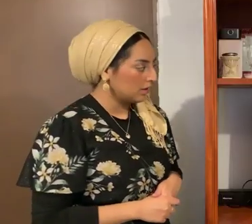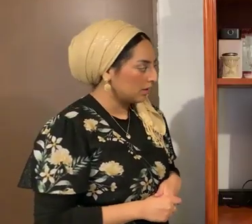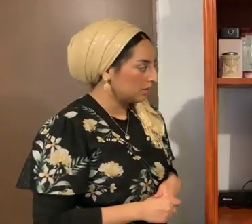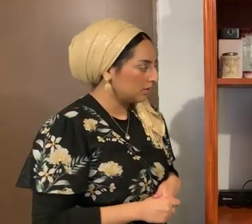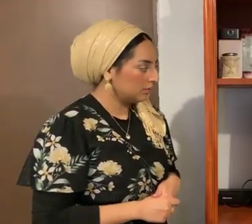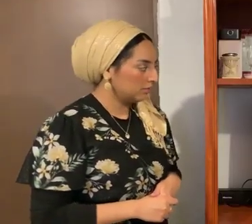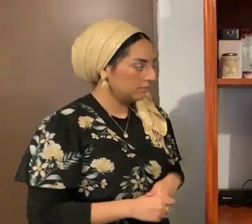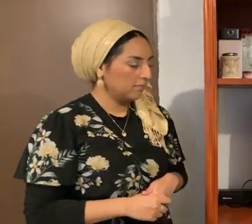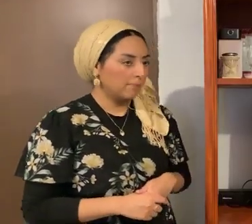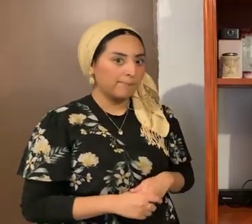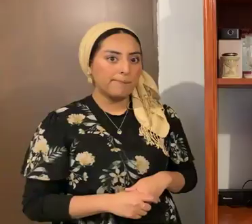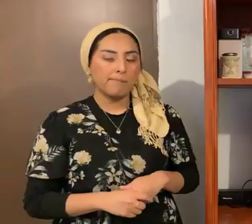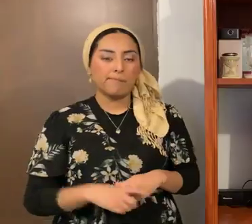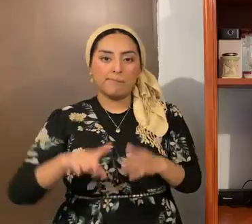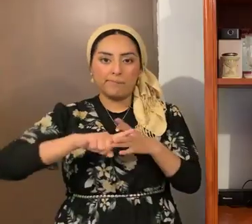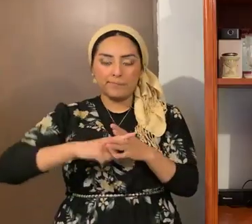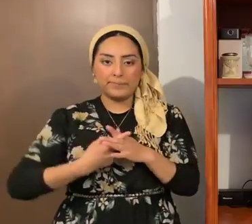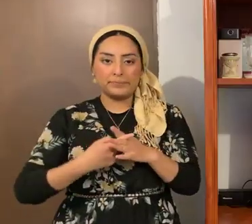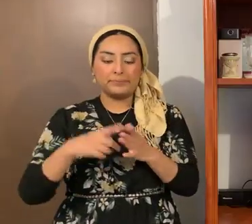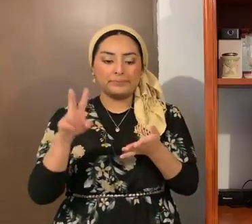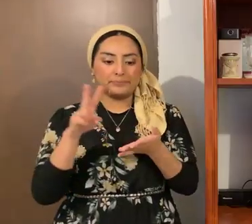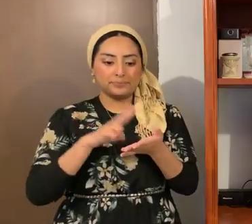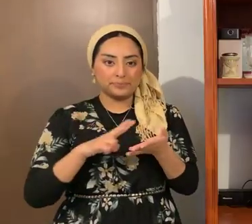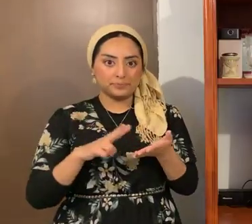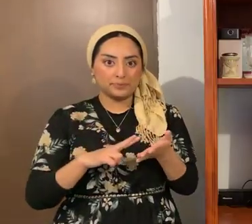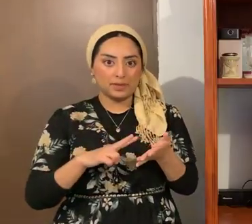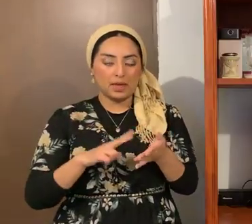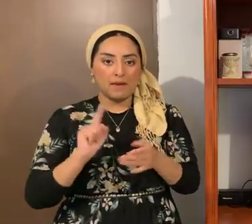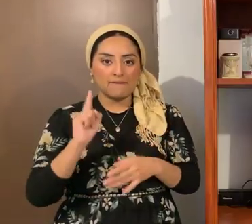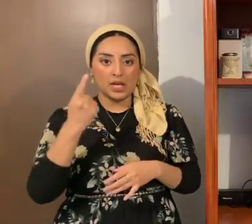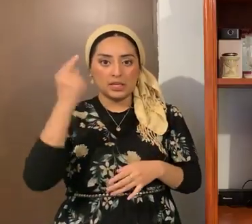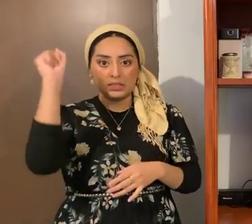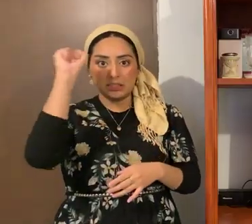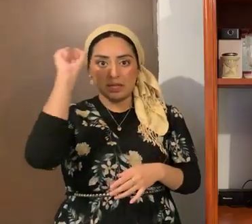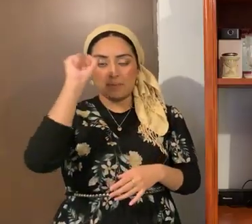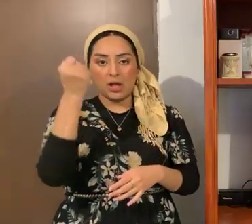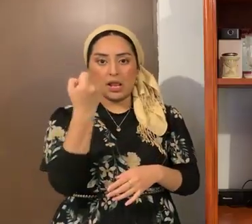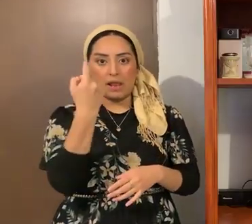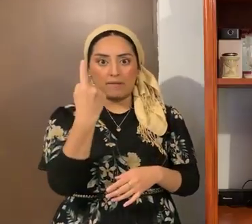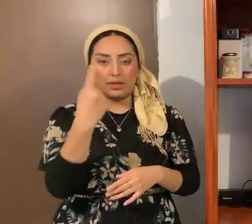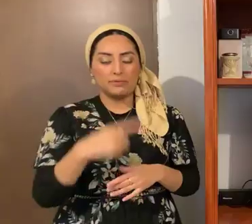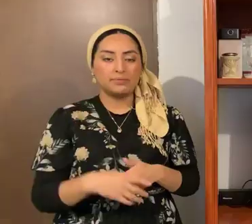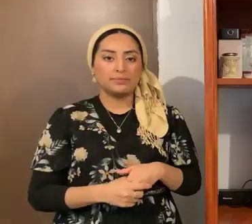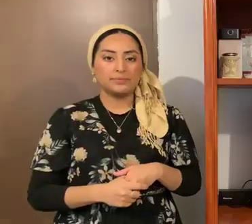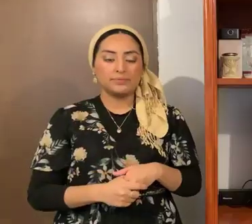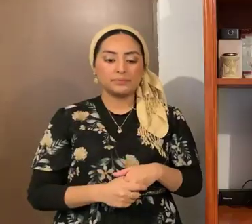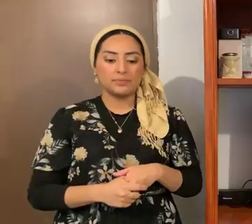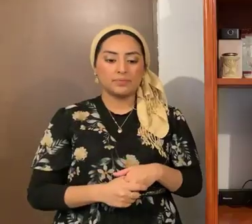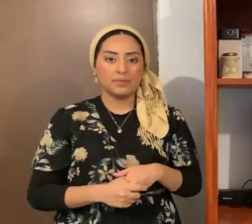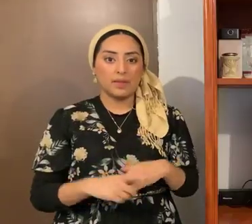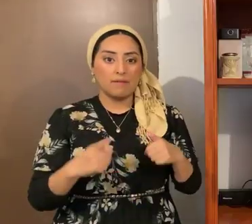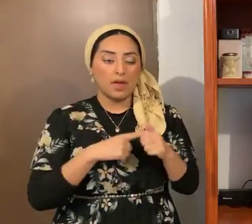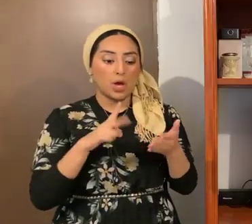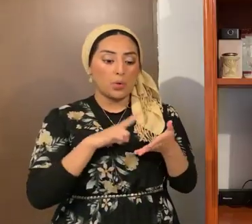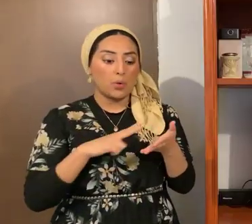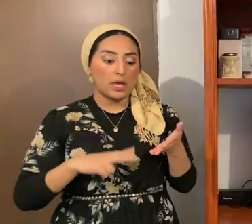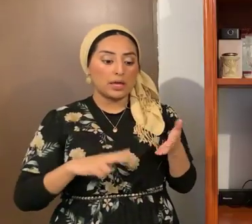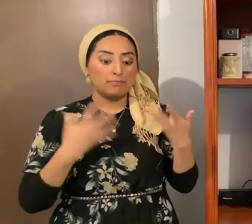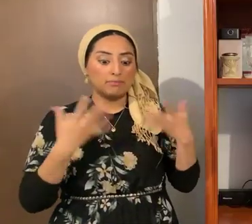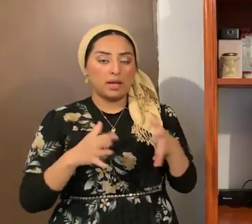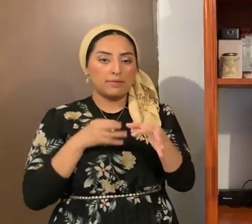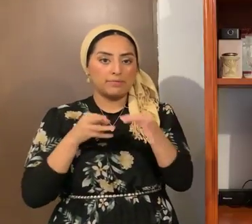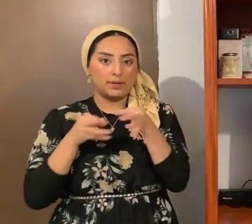de 1 Samuel 14. Pero vamos a leer 1 Samuel 11. ¿Lo tienen, amados Sahim? Y después yo doy